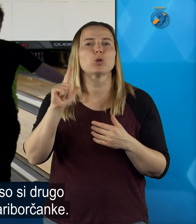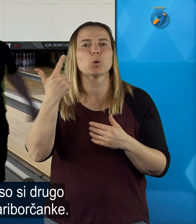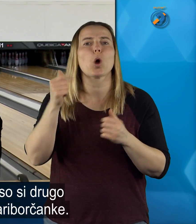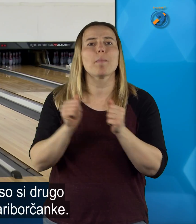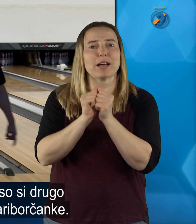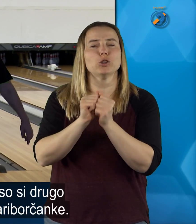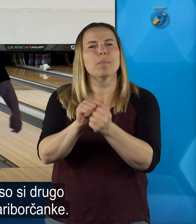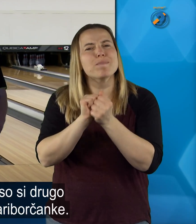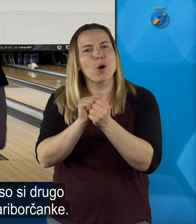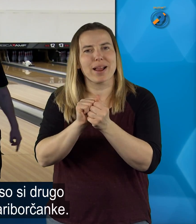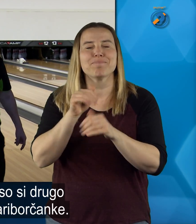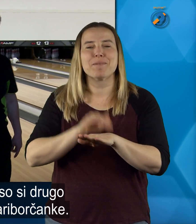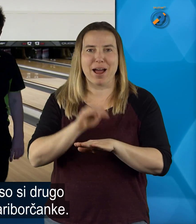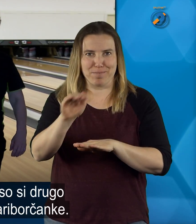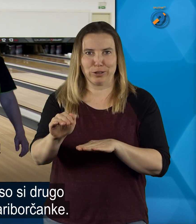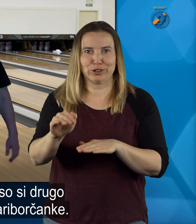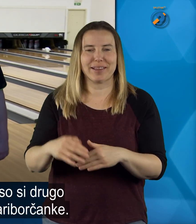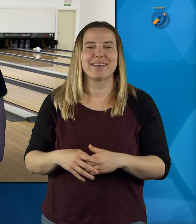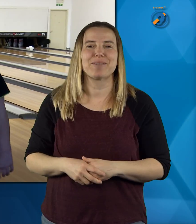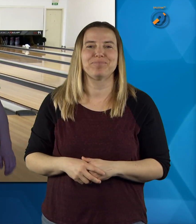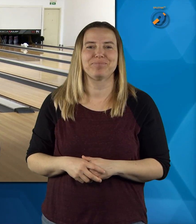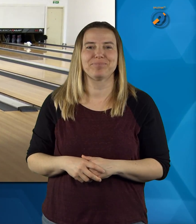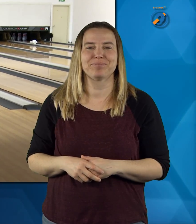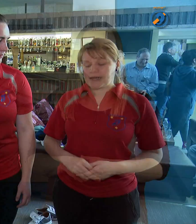mesto priborile Mariborčanke.